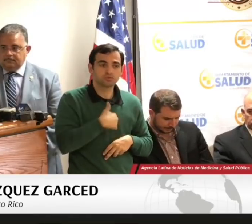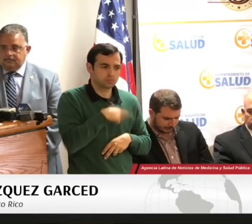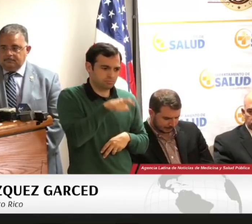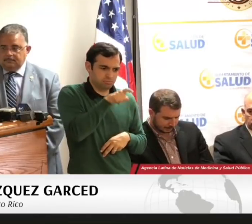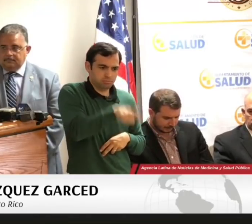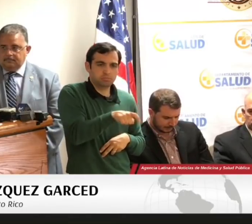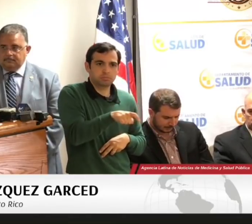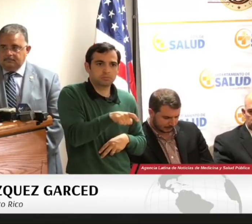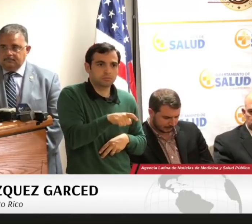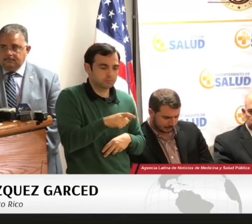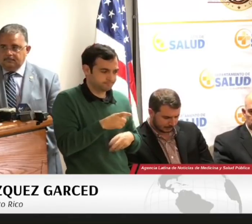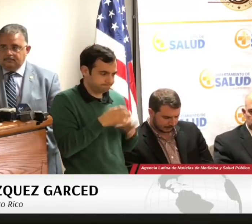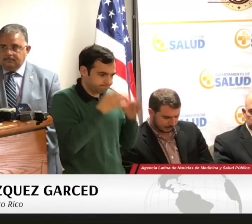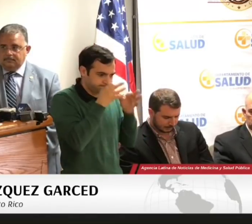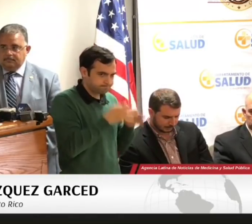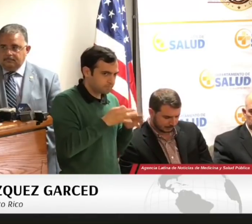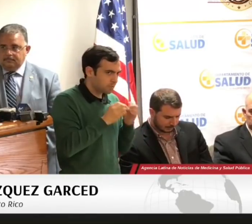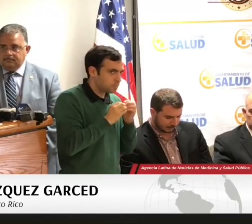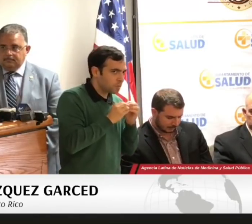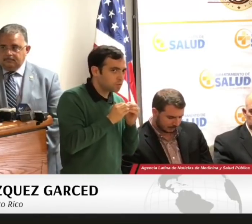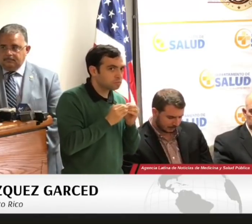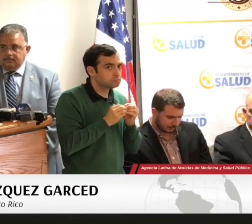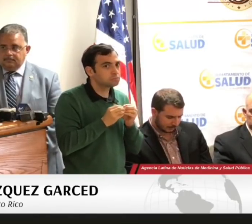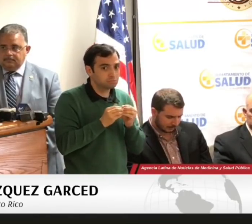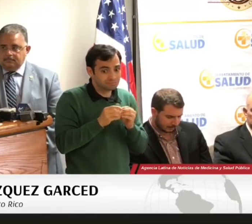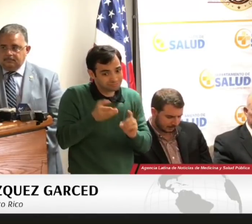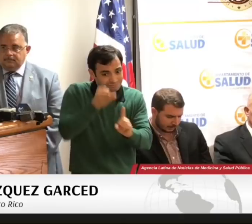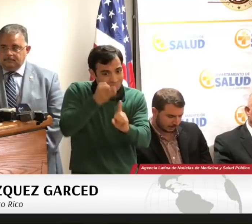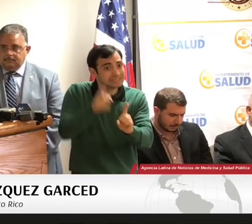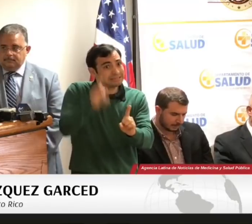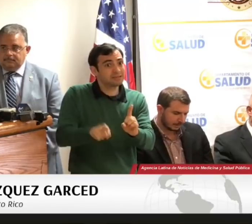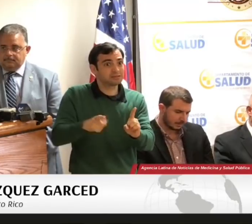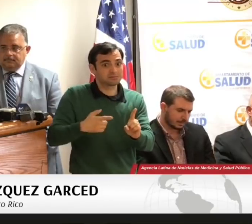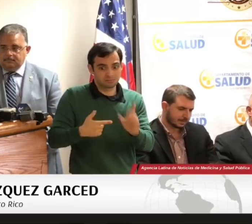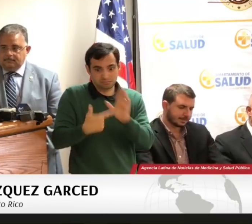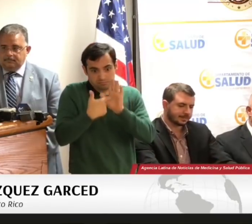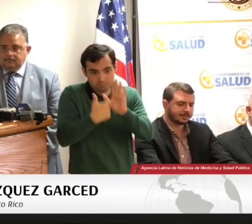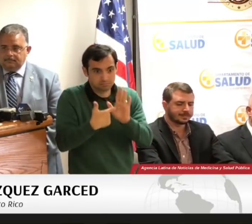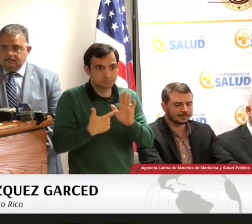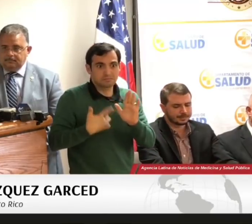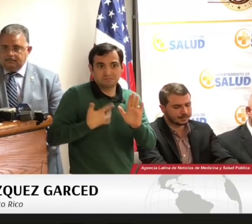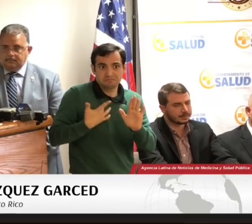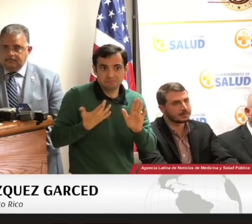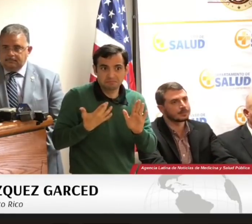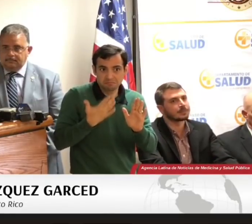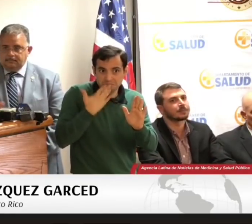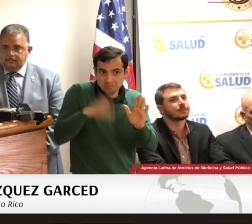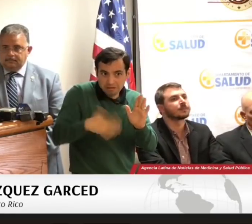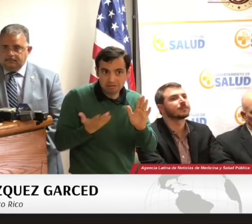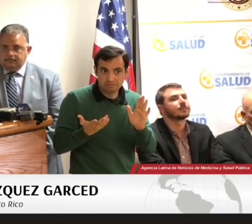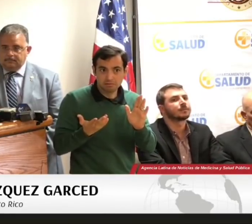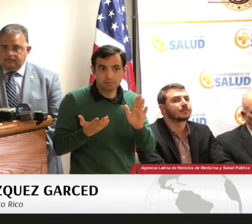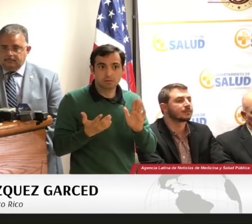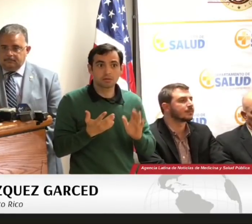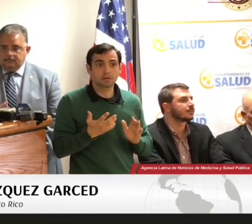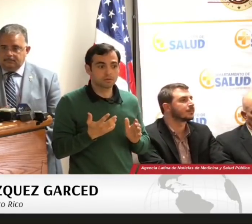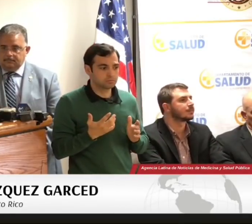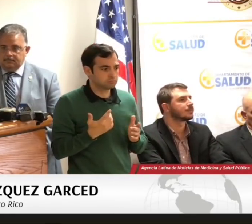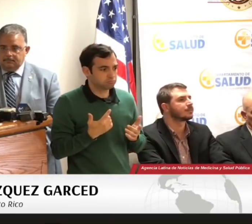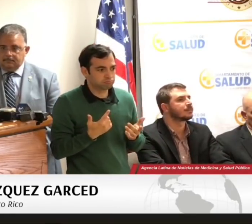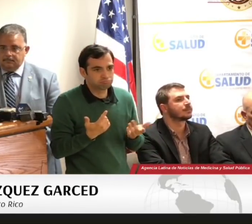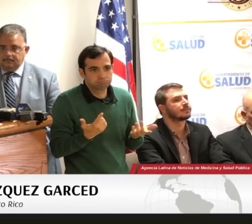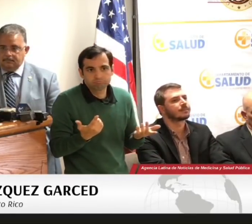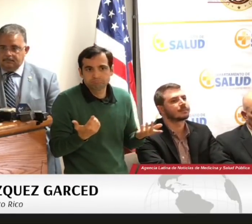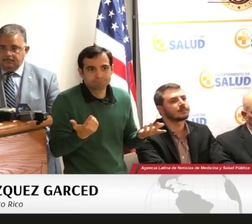la persona debería sentir o expresar o manifestar unos síntomas. En estos casos en particulares, se han tomado las medidas para